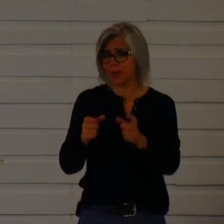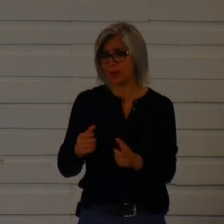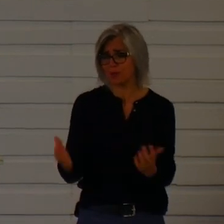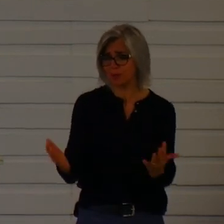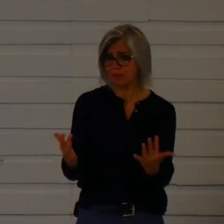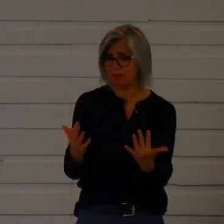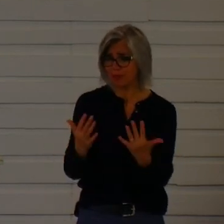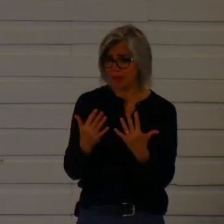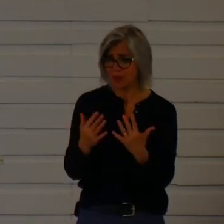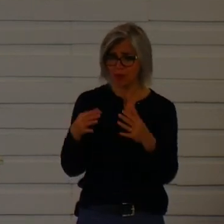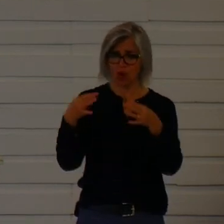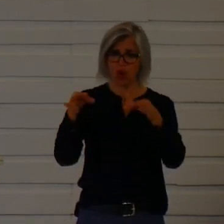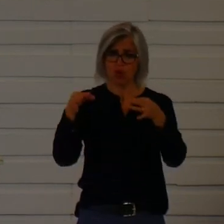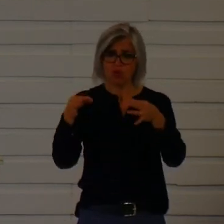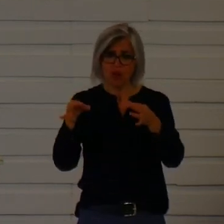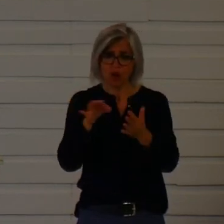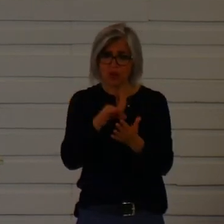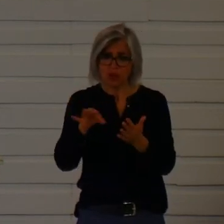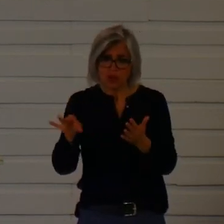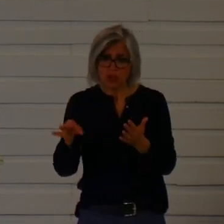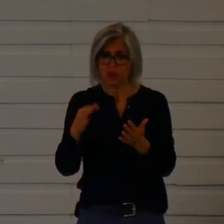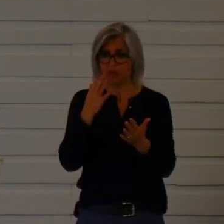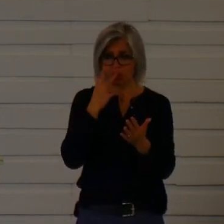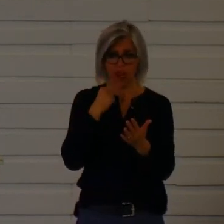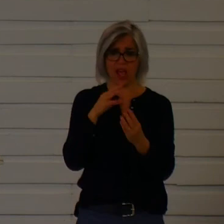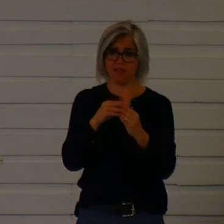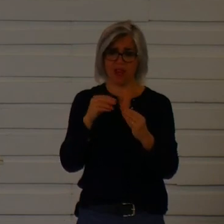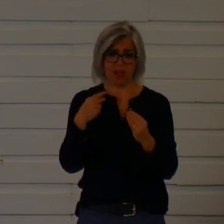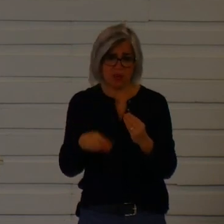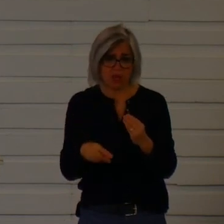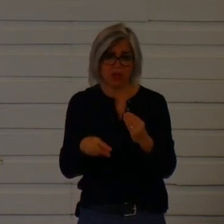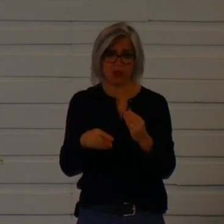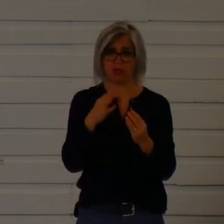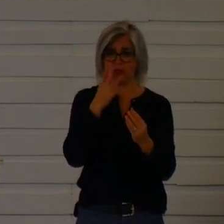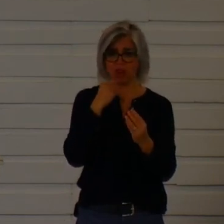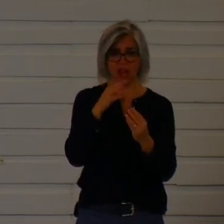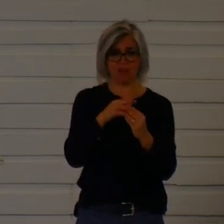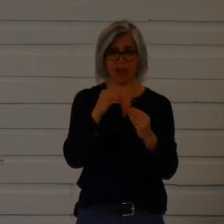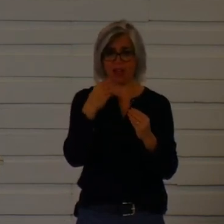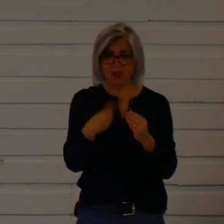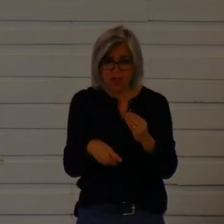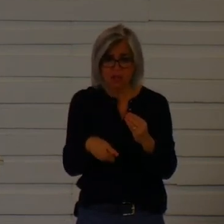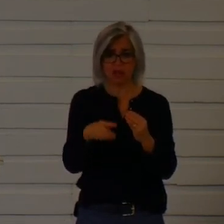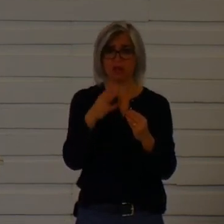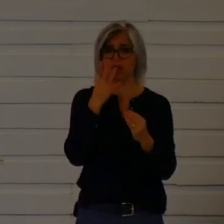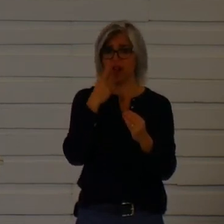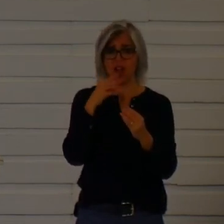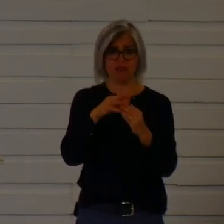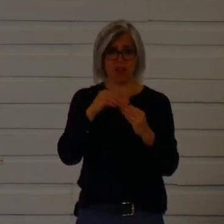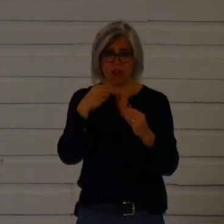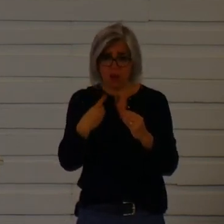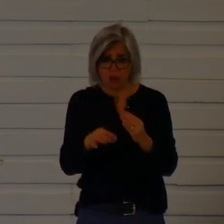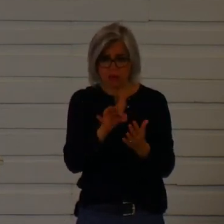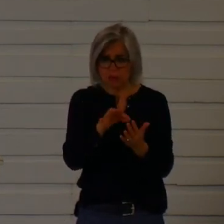fare questo, hanno comprato un camper, gli hanno regalato un camper vecchissimo, lo hanno messo a nuovo, l'hanno riempito di panini,